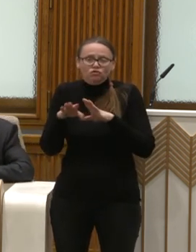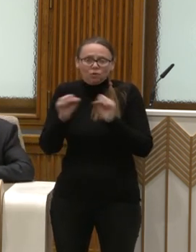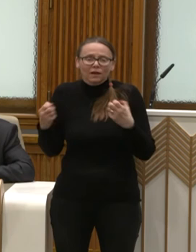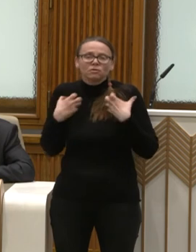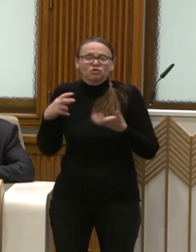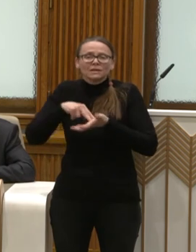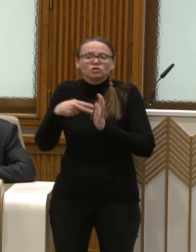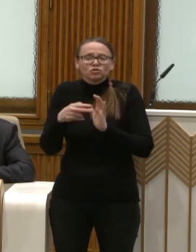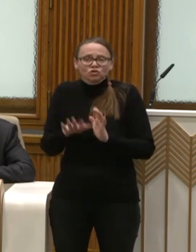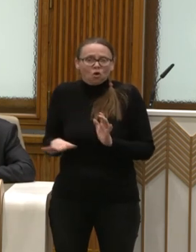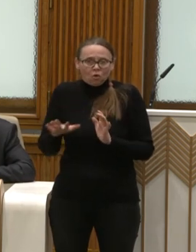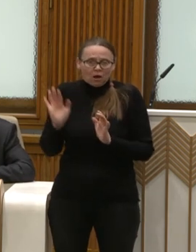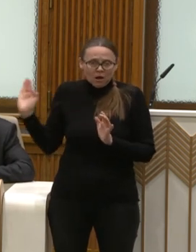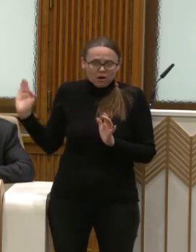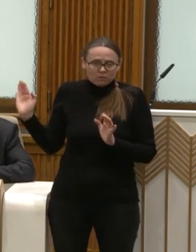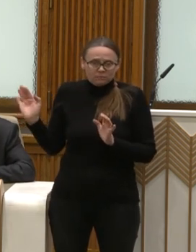želi stroka?